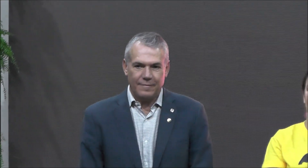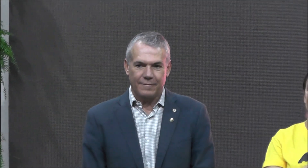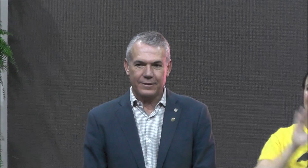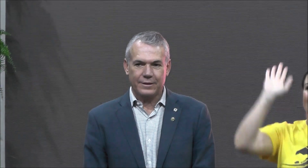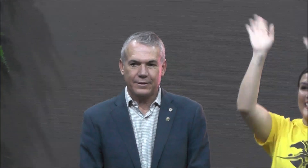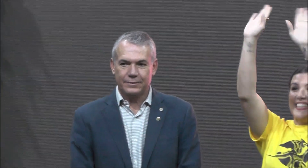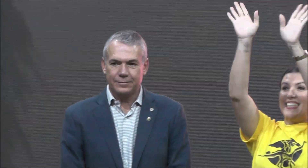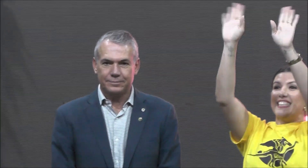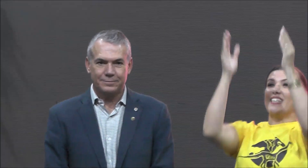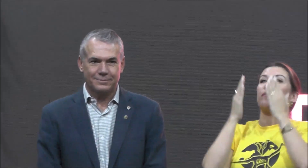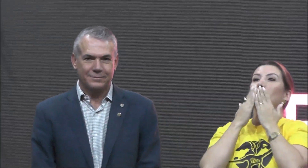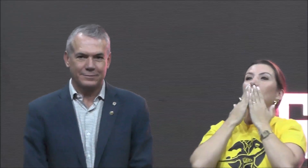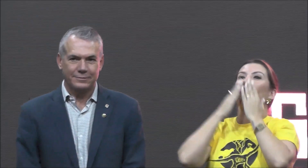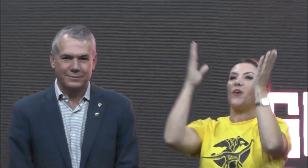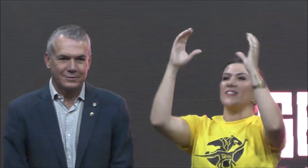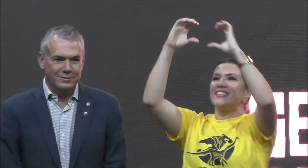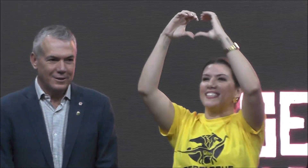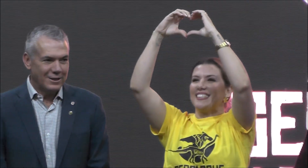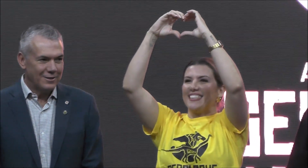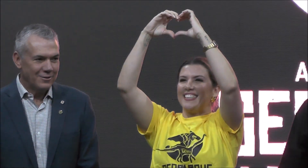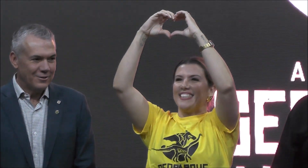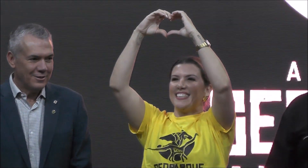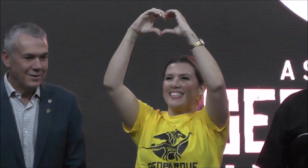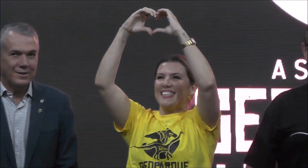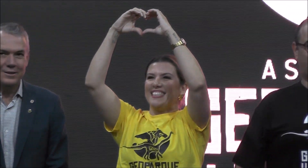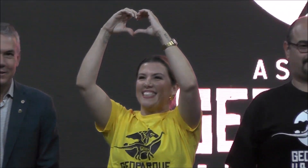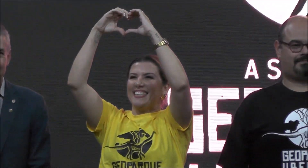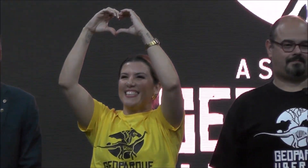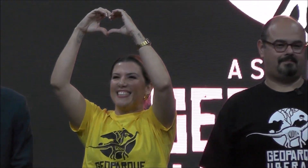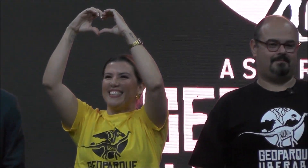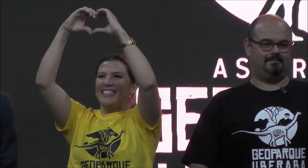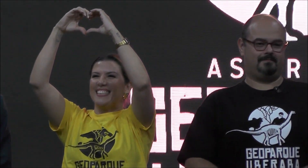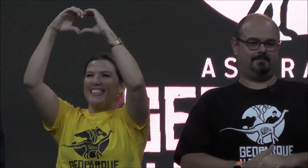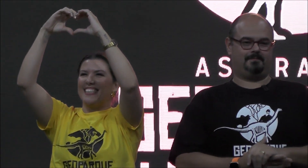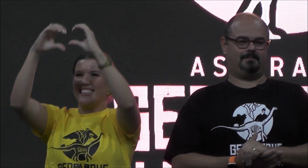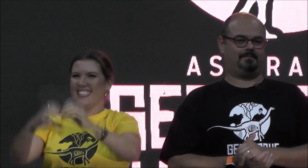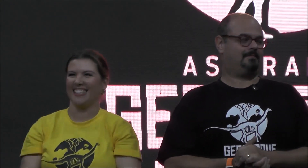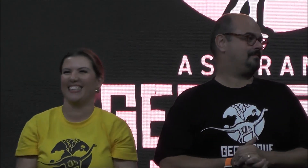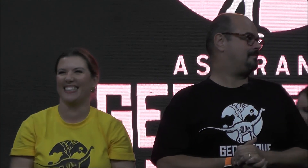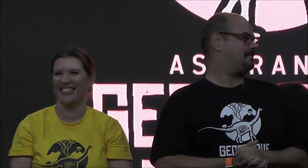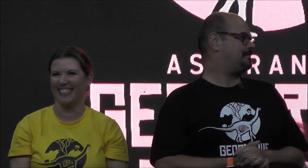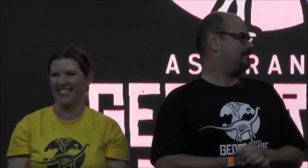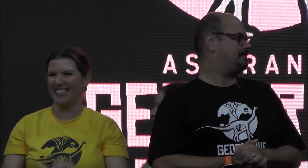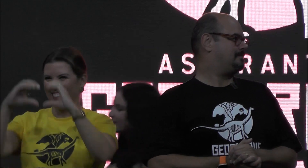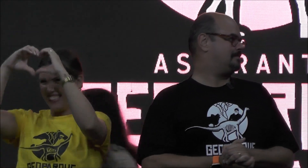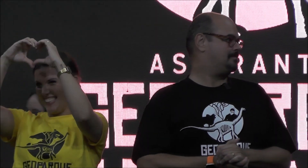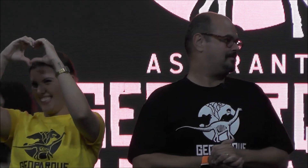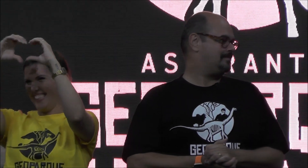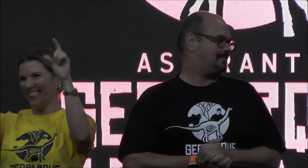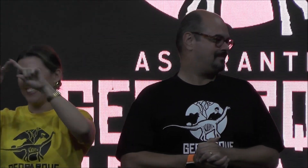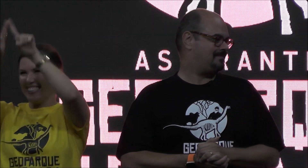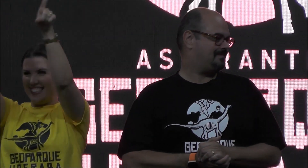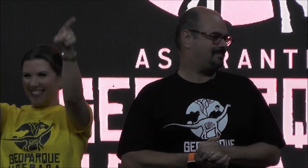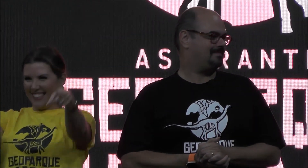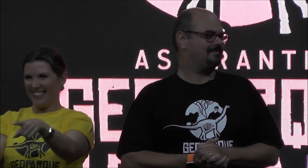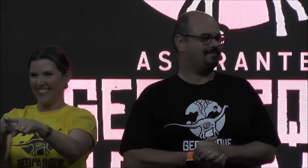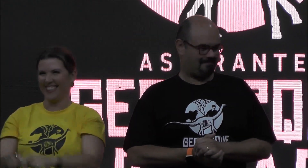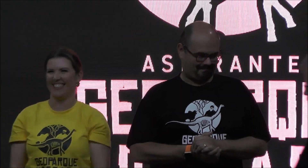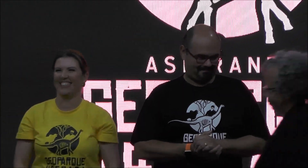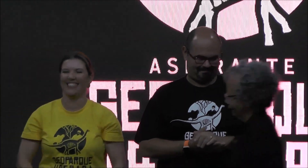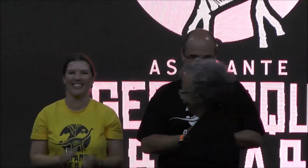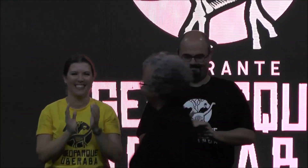Convidamos a reitora da signatária, Universidade Federal do Triângulo Mineiro, UFTM, doutora Marinalva